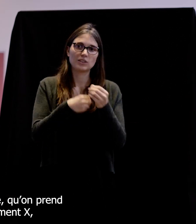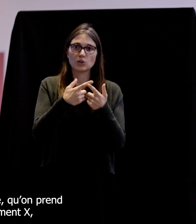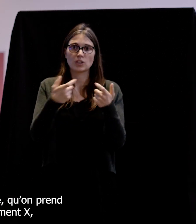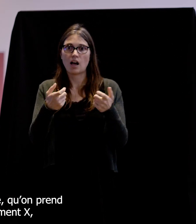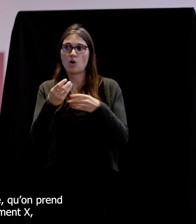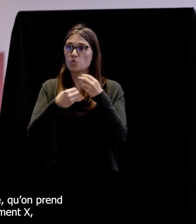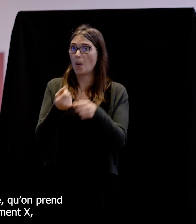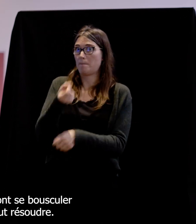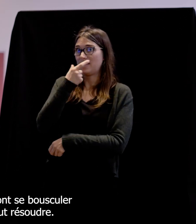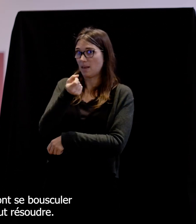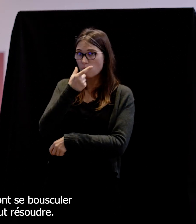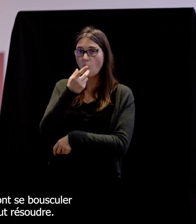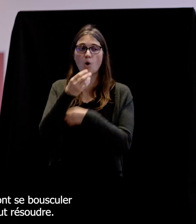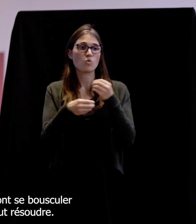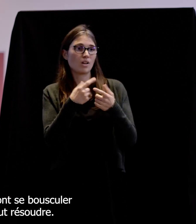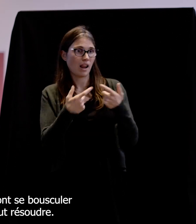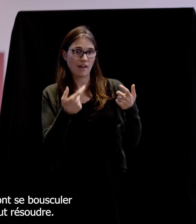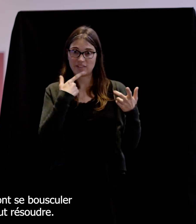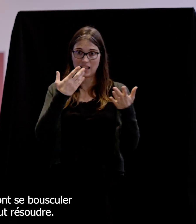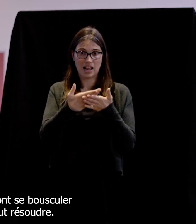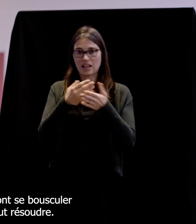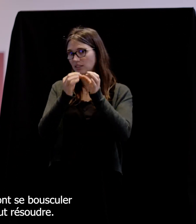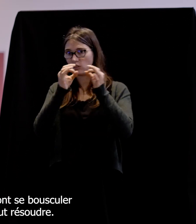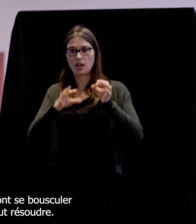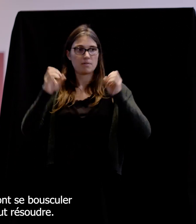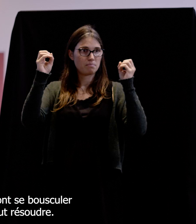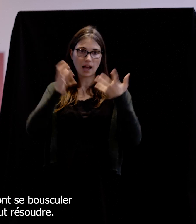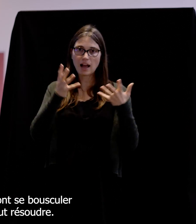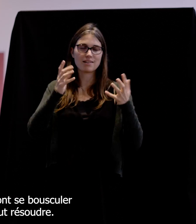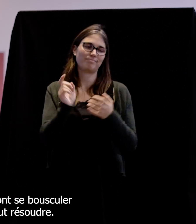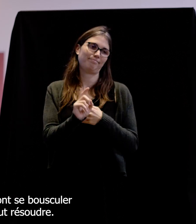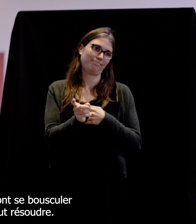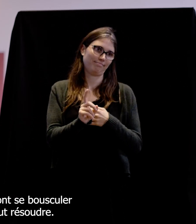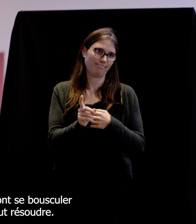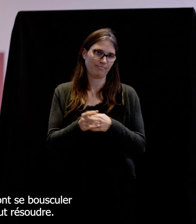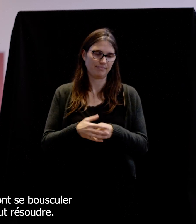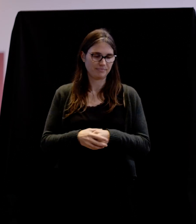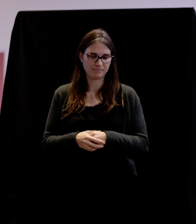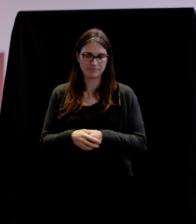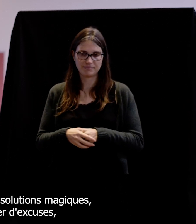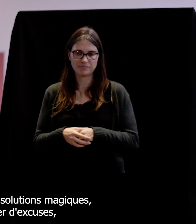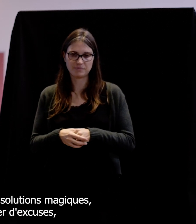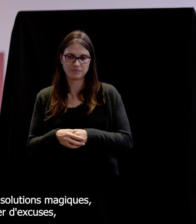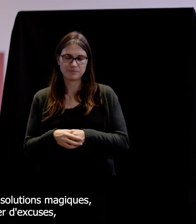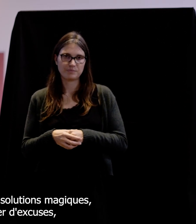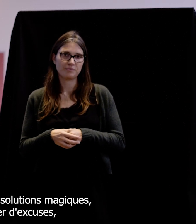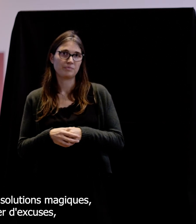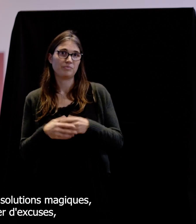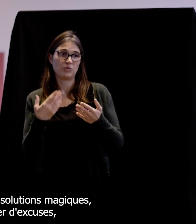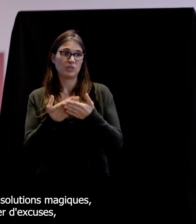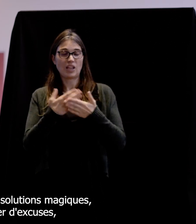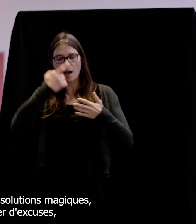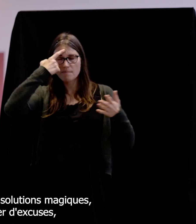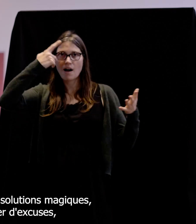un médicament X que les solutions vont se bousculer et que ça va tout résoudre. Donc ne pas croire aux